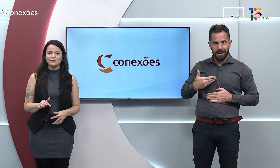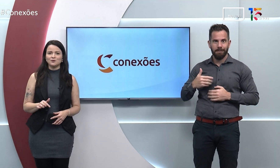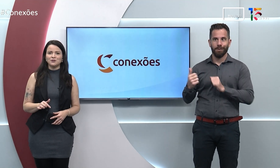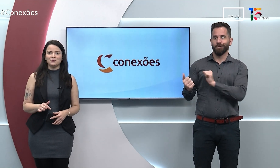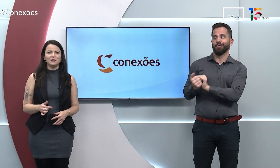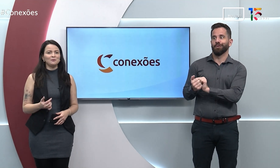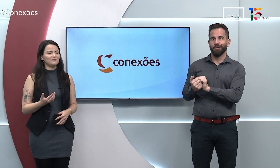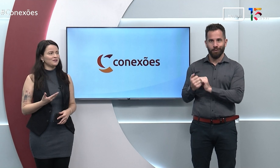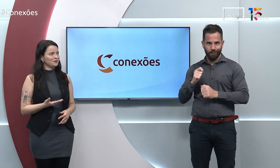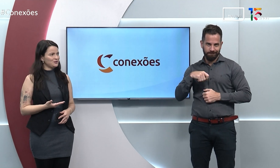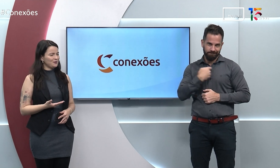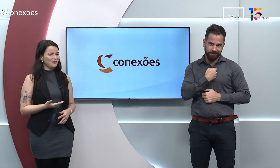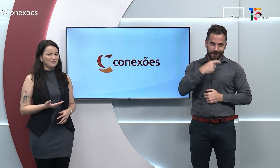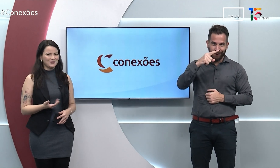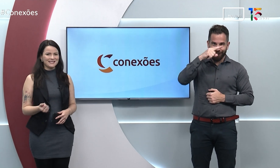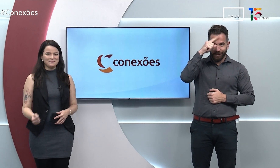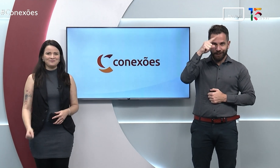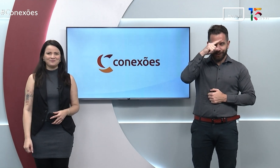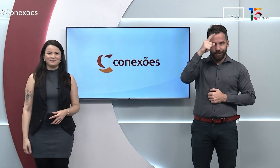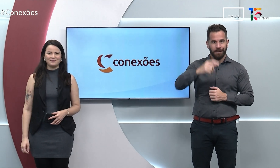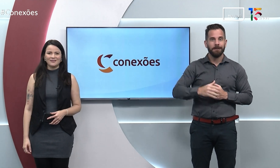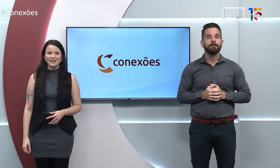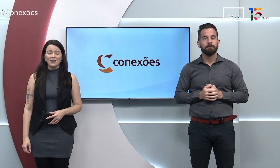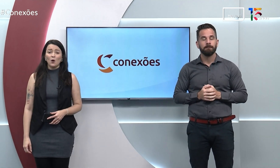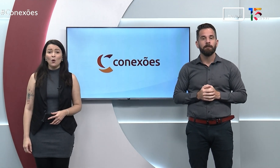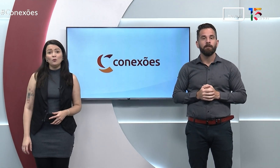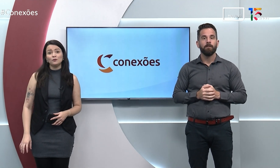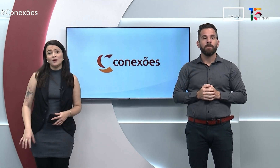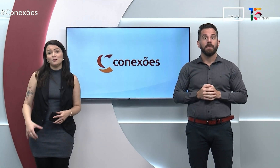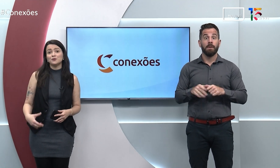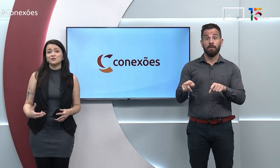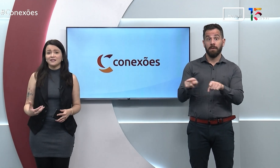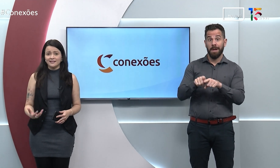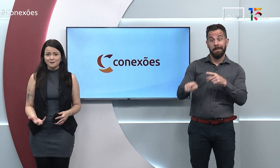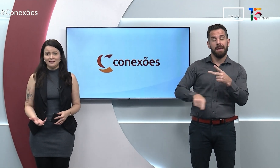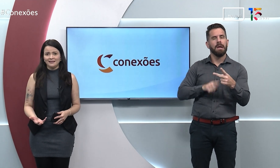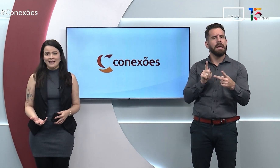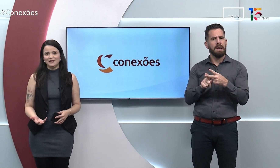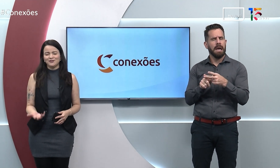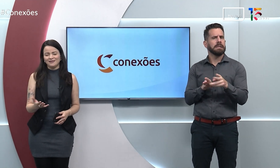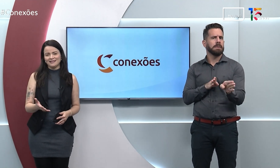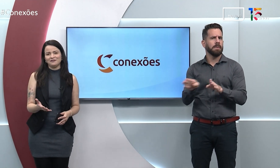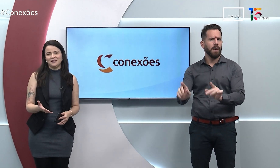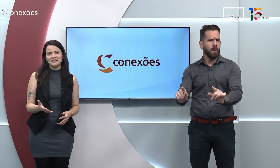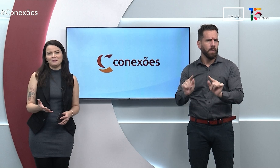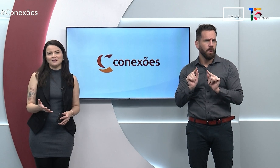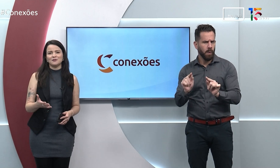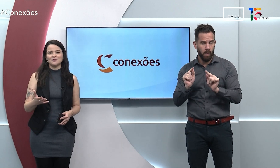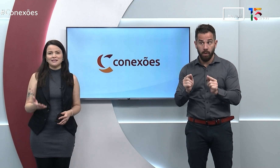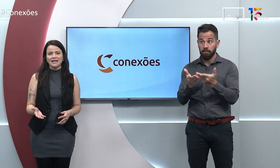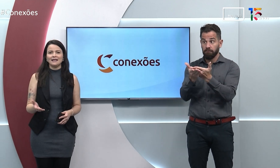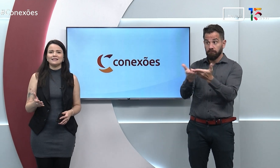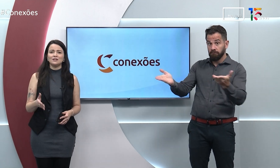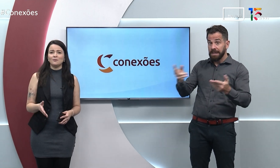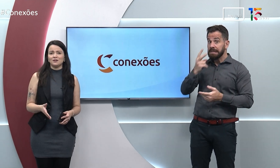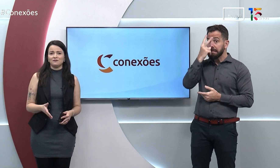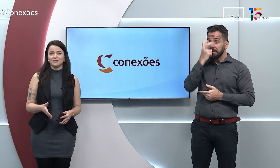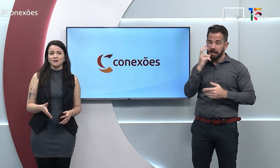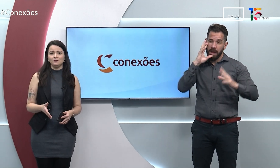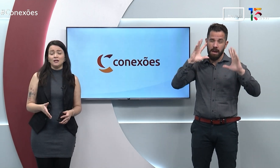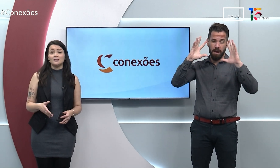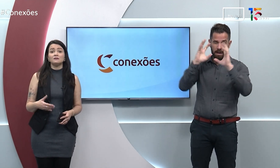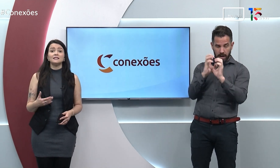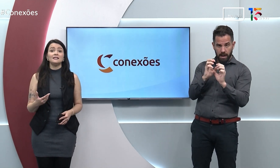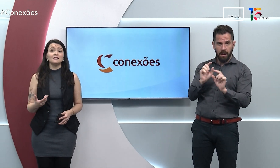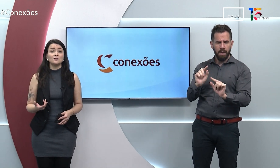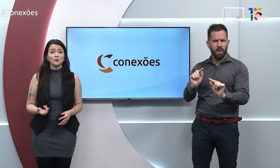aqui no estúdio pelo professor Diego Barbosa. Outro recurso de acessibilidade, dessa vez para as pessoas cegas e de baixa